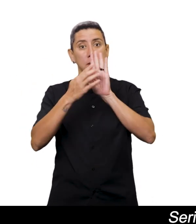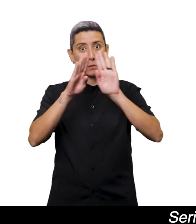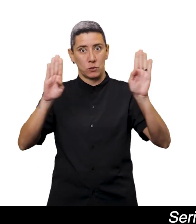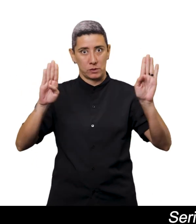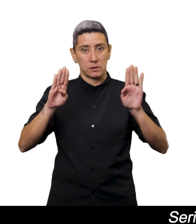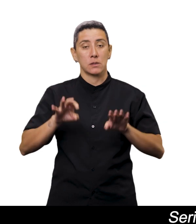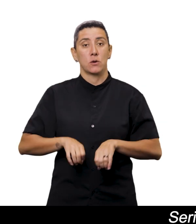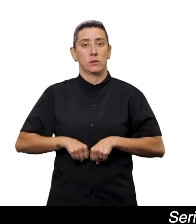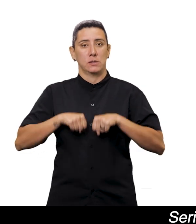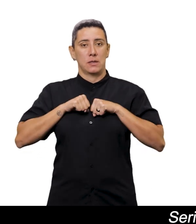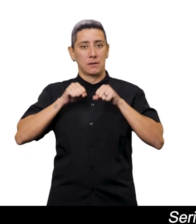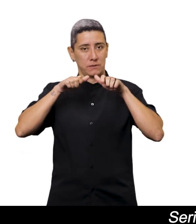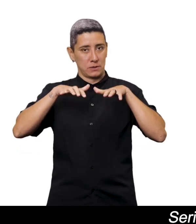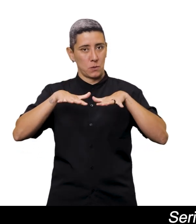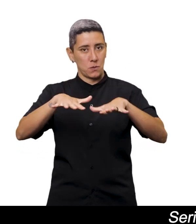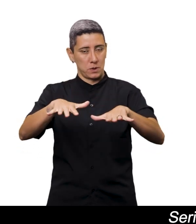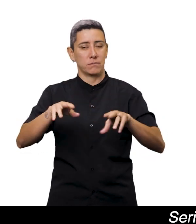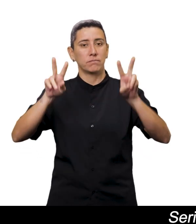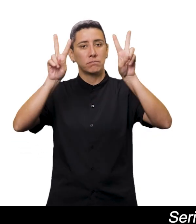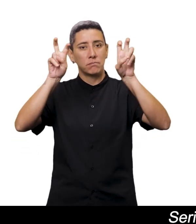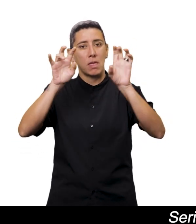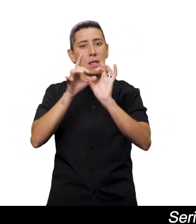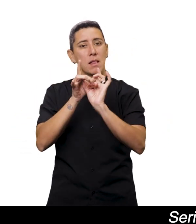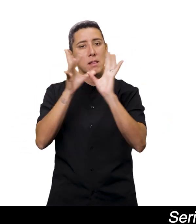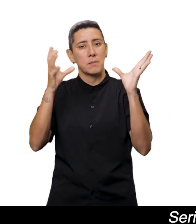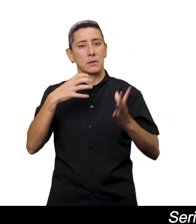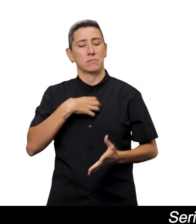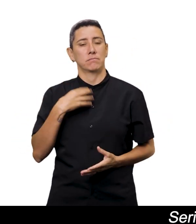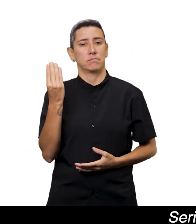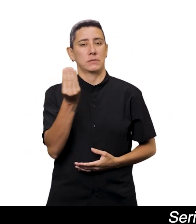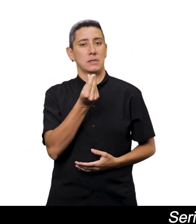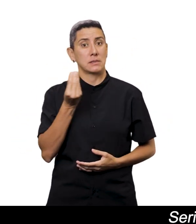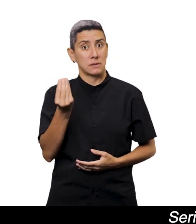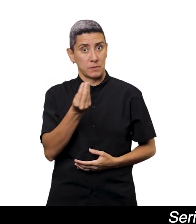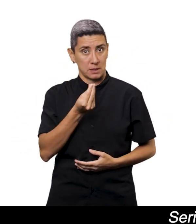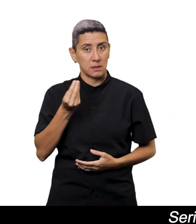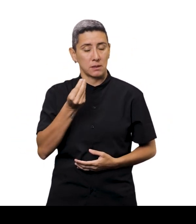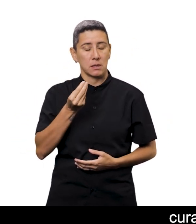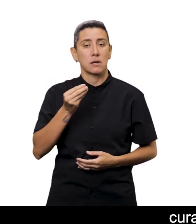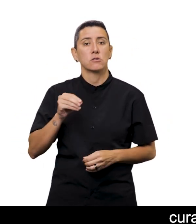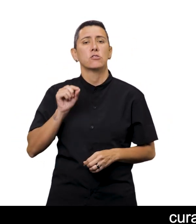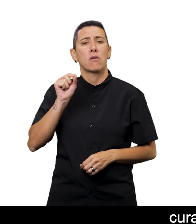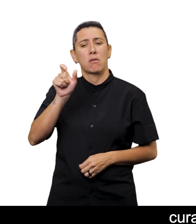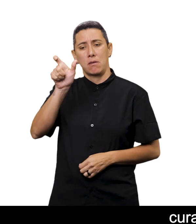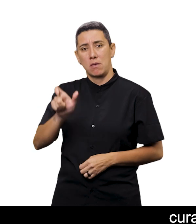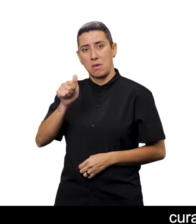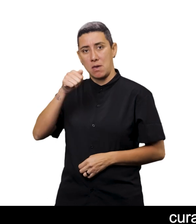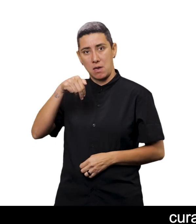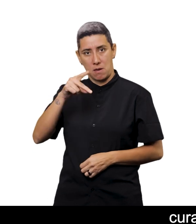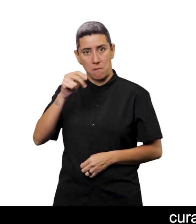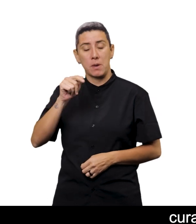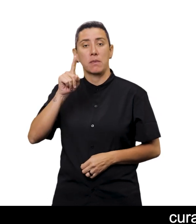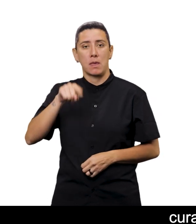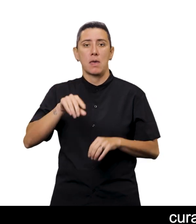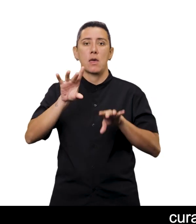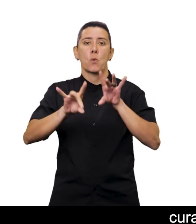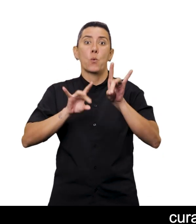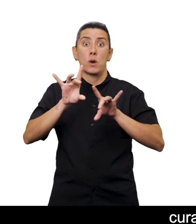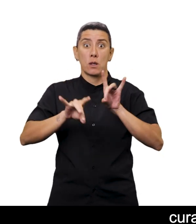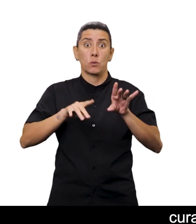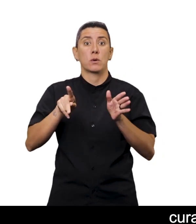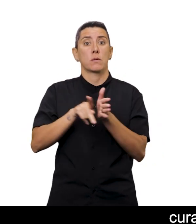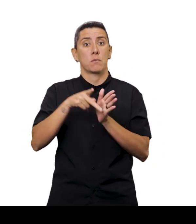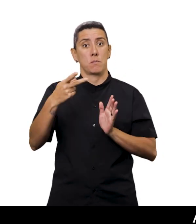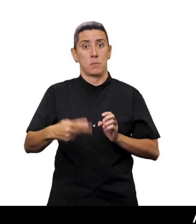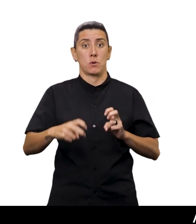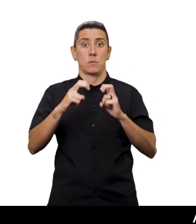exposição Serigrafistas Queer, Liberdade para as Sensibilidades, curada por Amanda Carneiro, curadora